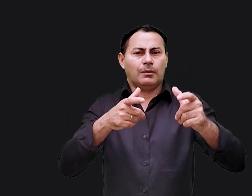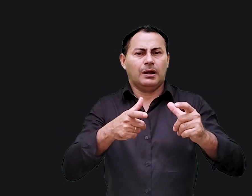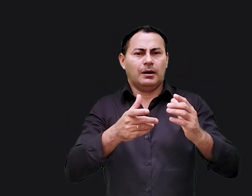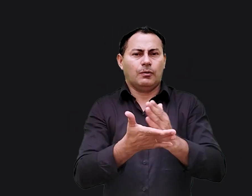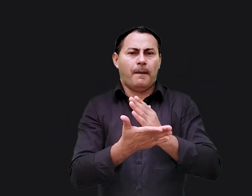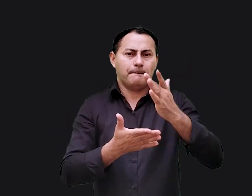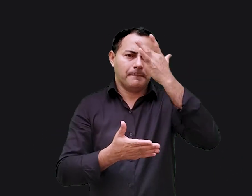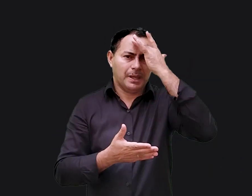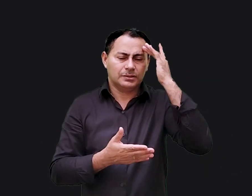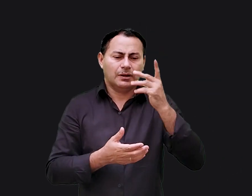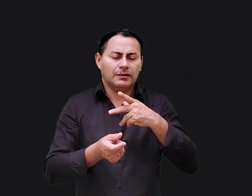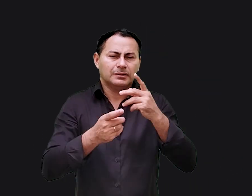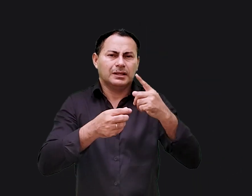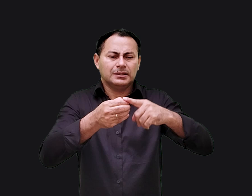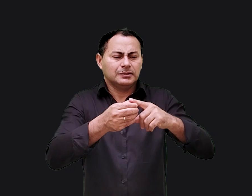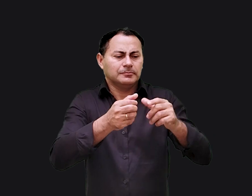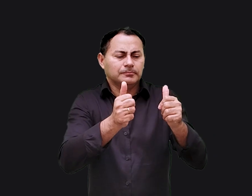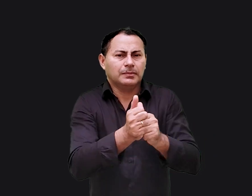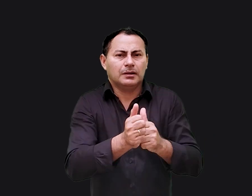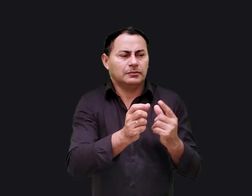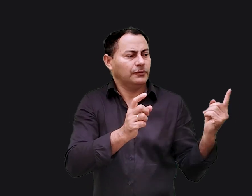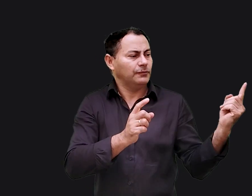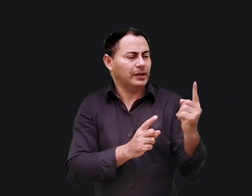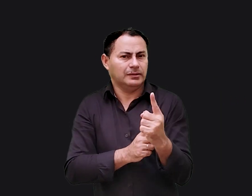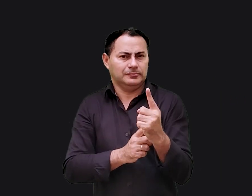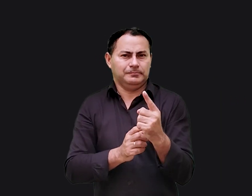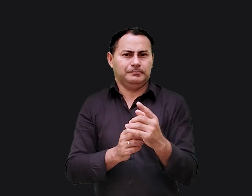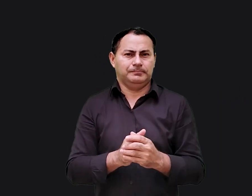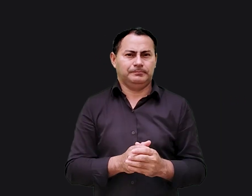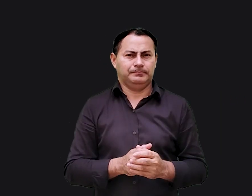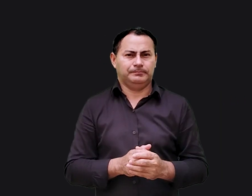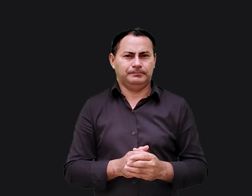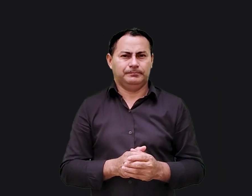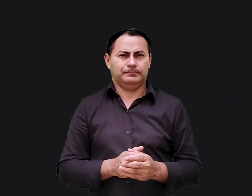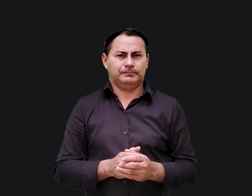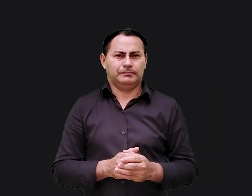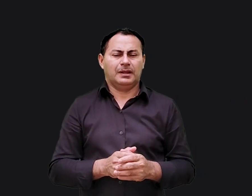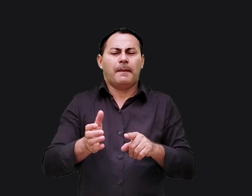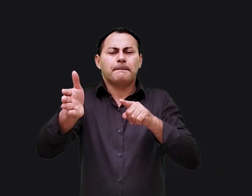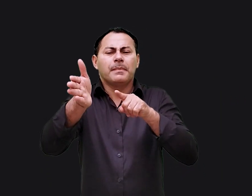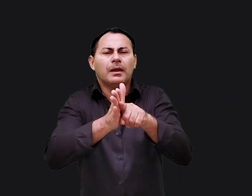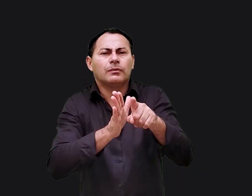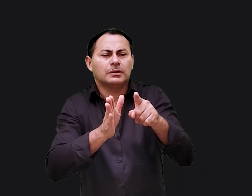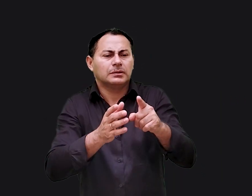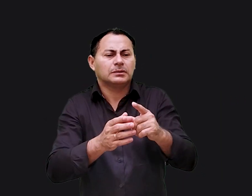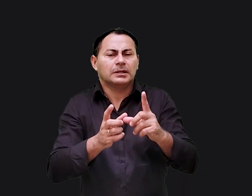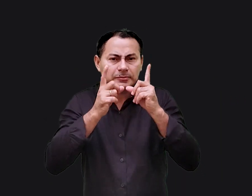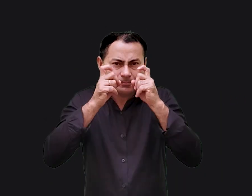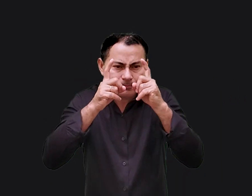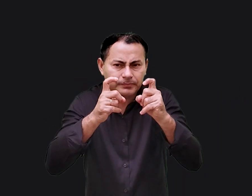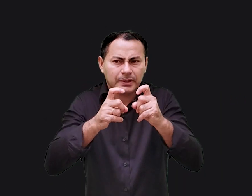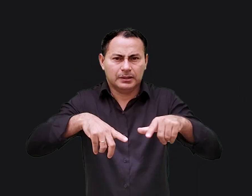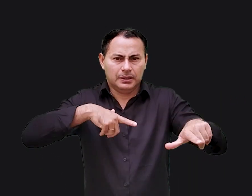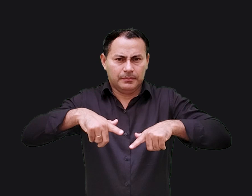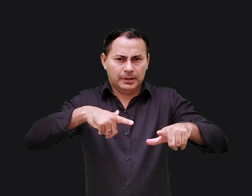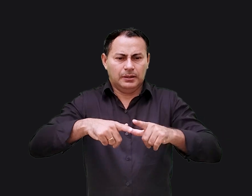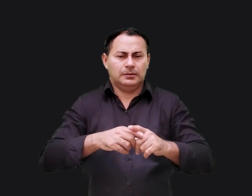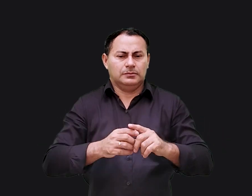qualquer lugar, algumas pessoas daquela cidadezinha aproximaram-se dele. Elas perguntaram se ele estaria interessado em trabalhar